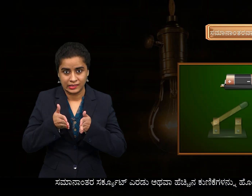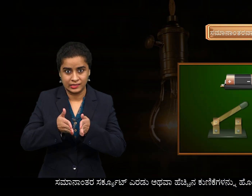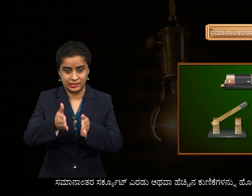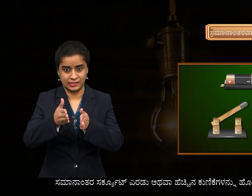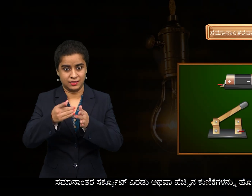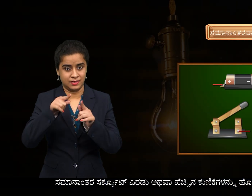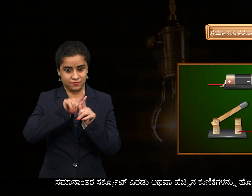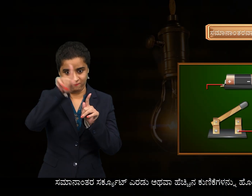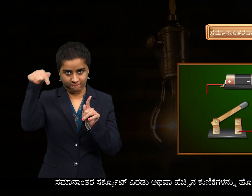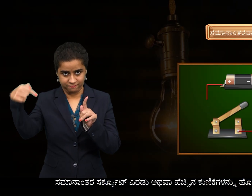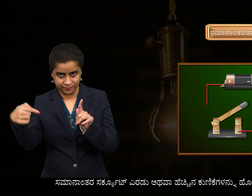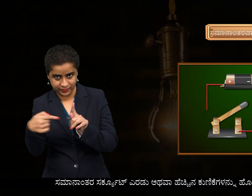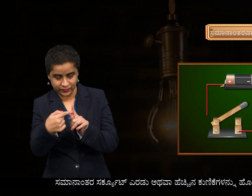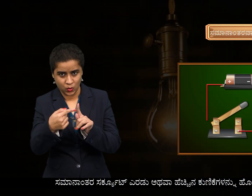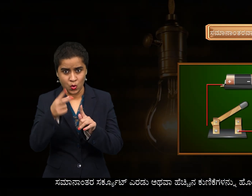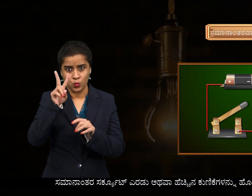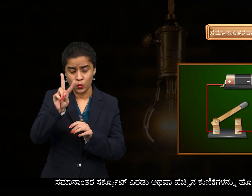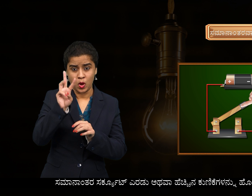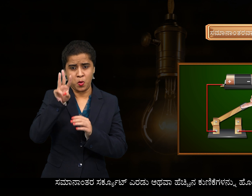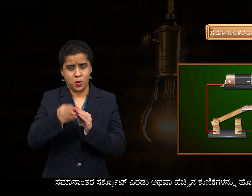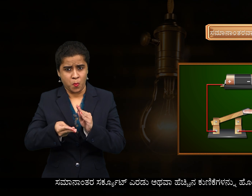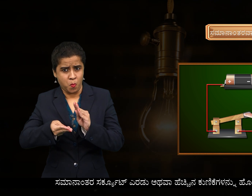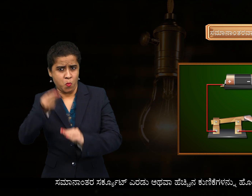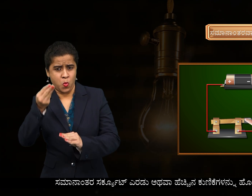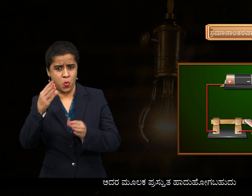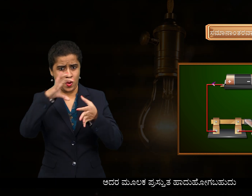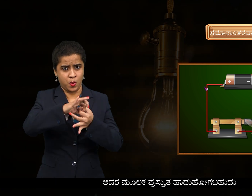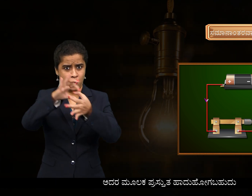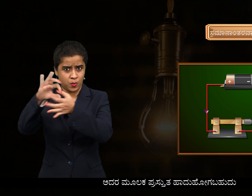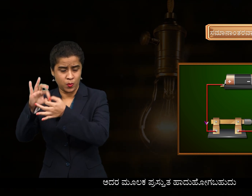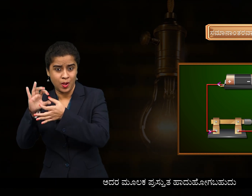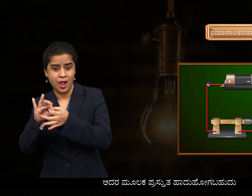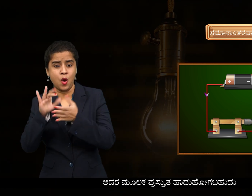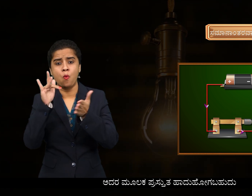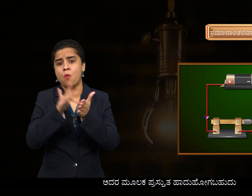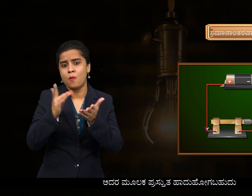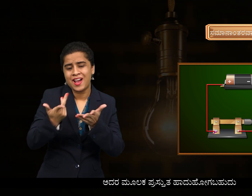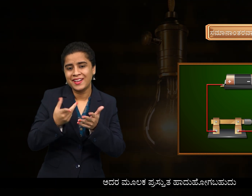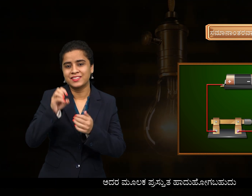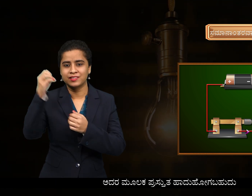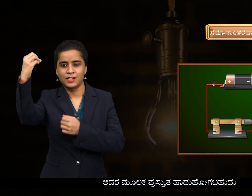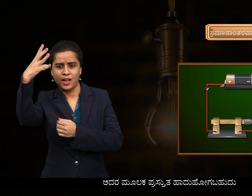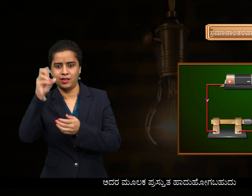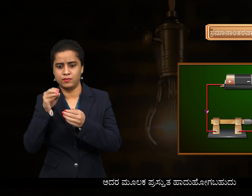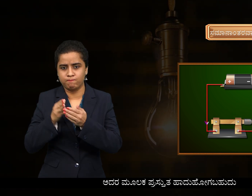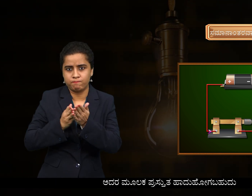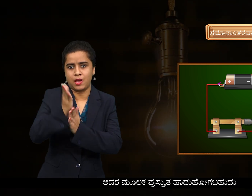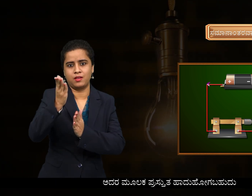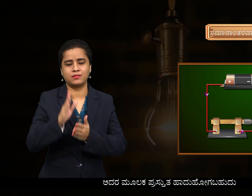ಸಮಾನಾಂತರ ಸರ್ಕ್ಯೂಟ್ 2 ಅಥವಾ ಹೆಚ್ಚಿನ ಕುಣಿಕೆಗಳನ್ನು ಹೊಂದಿರುತ್ತದೆ. ಅದರ ಮೂಲಕ ಪ್ರಸ್ತುತ ಹಾದು